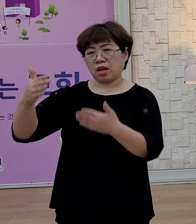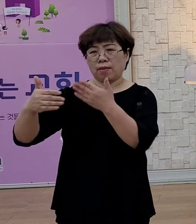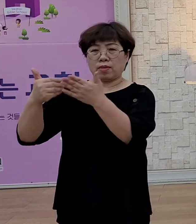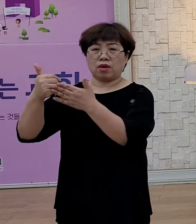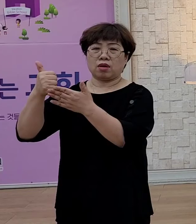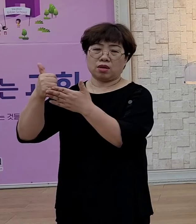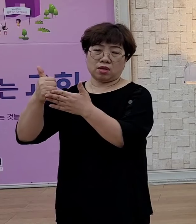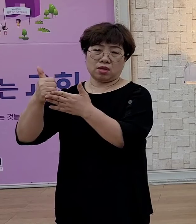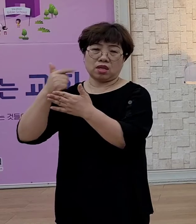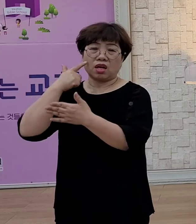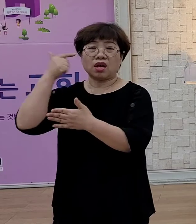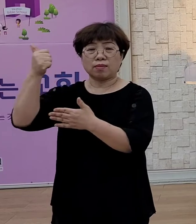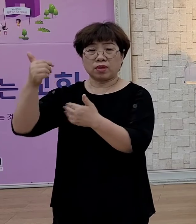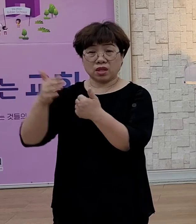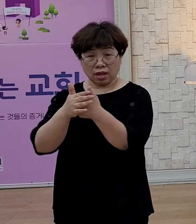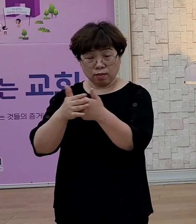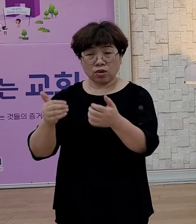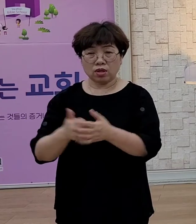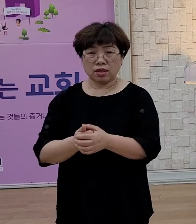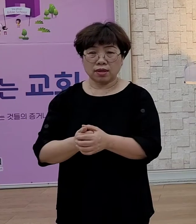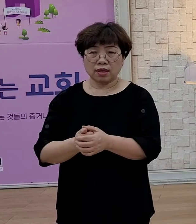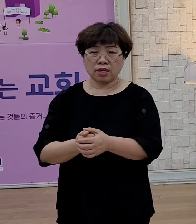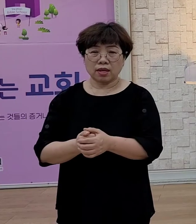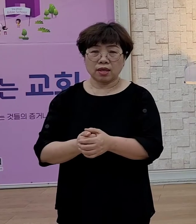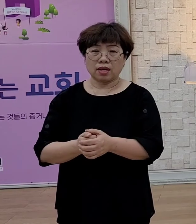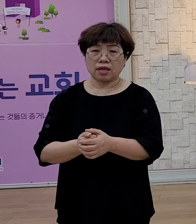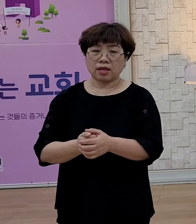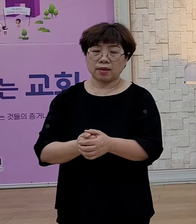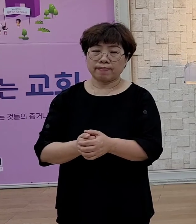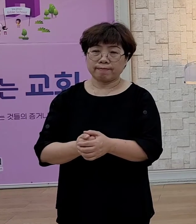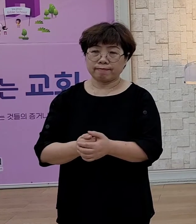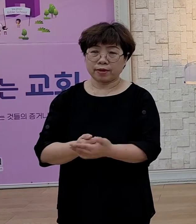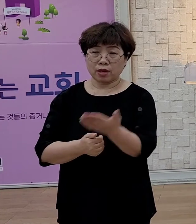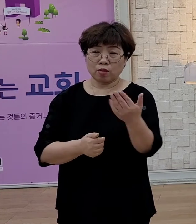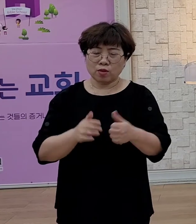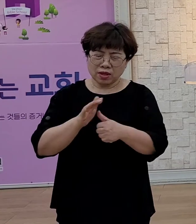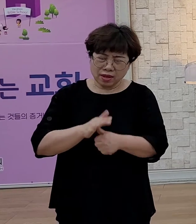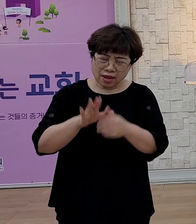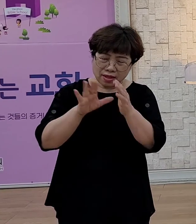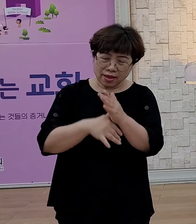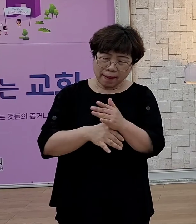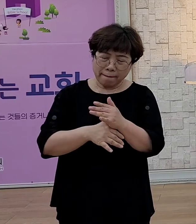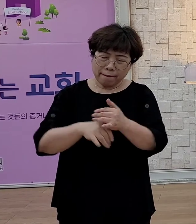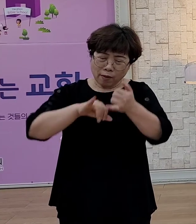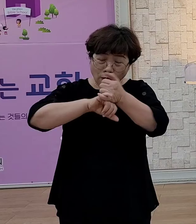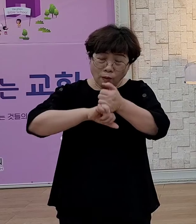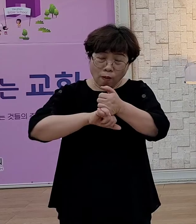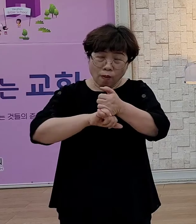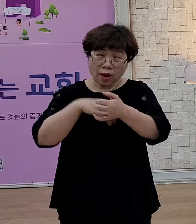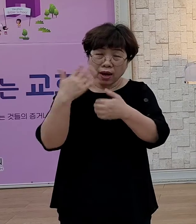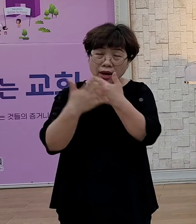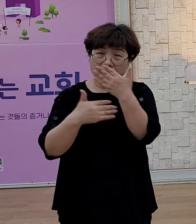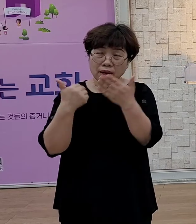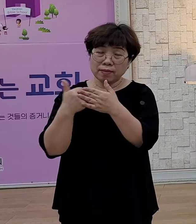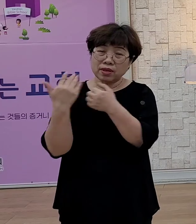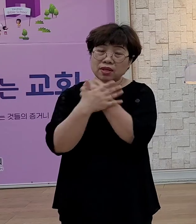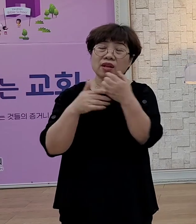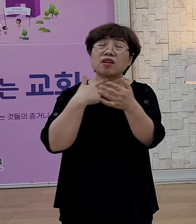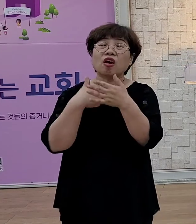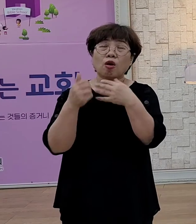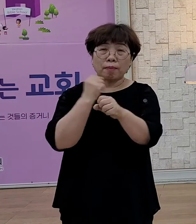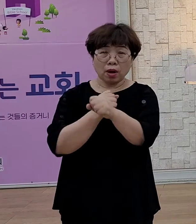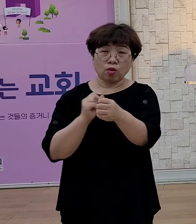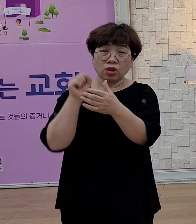믿고 인내하면 반드시 열매를 보고 하나님의 은혜를 경험하게 될 줄로 믿습니다.